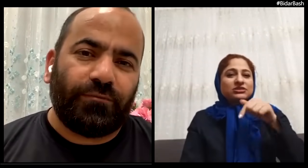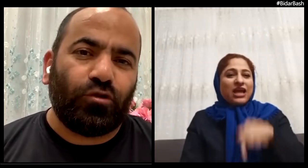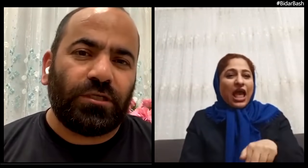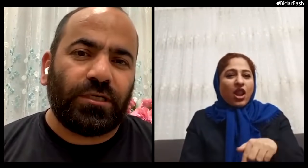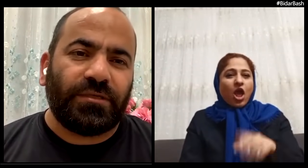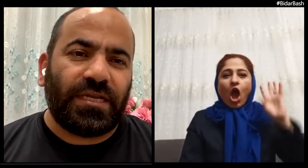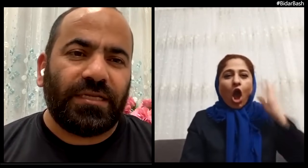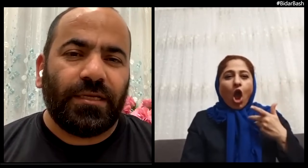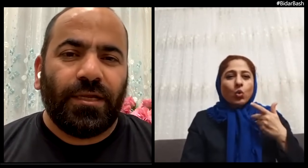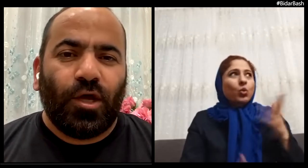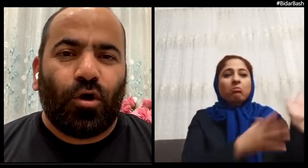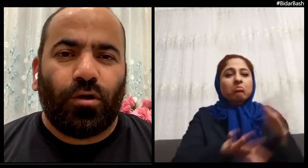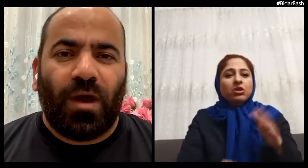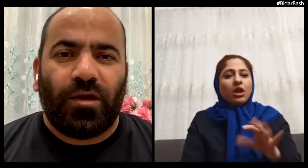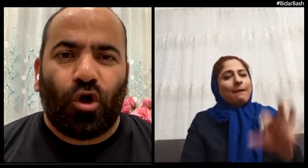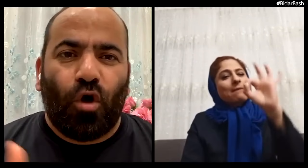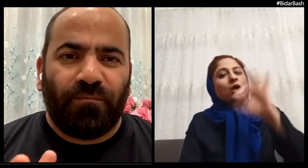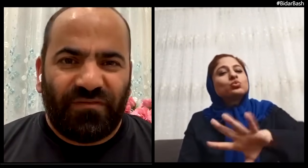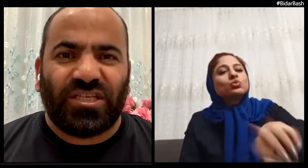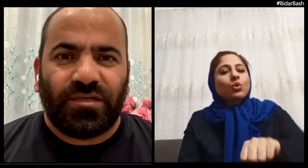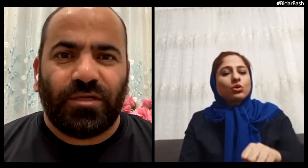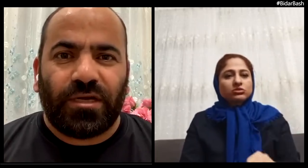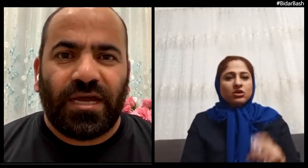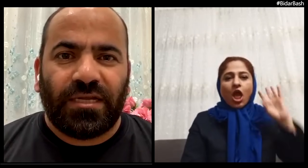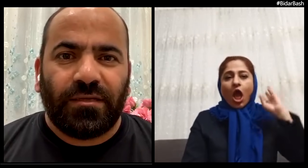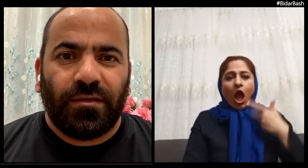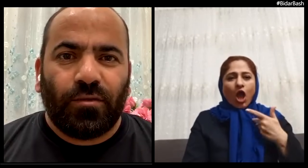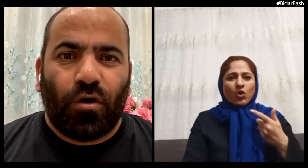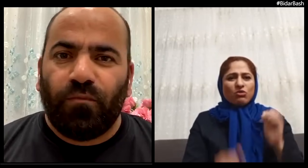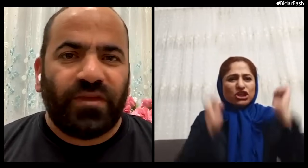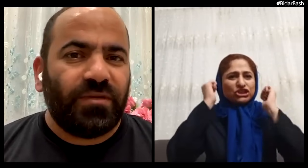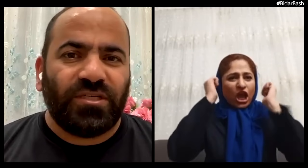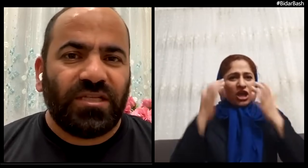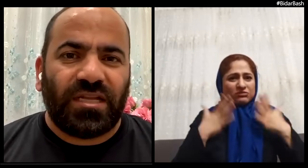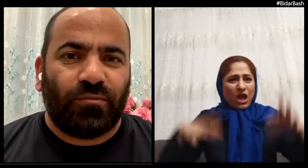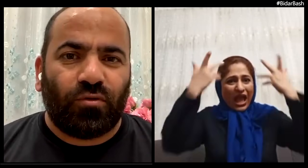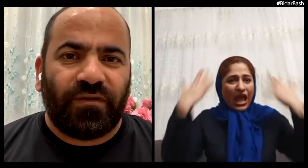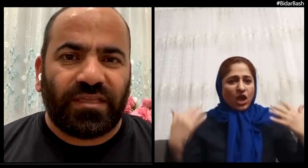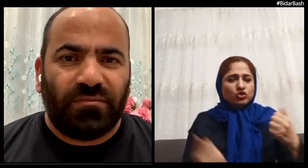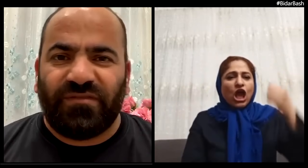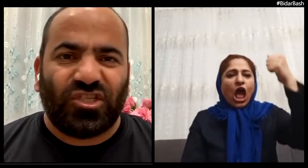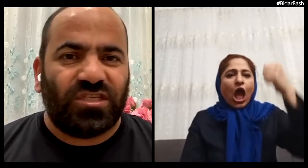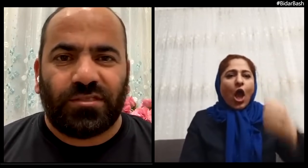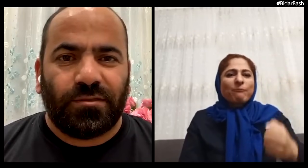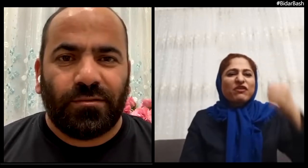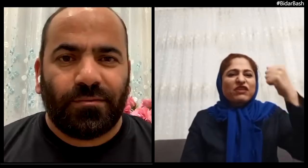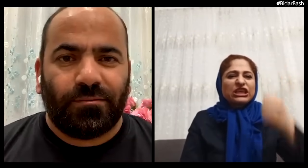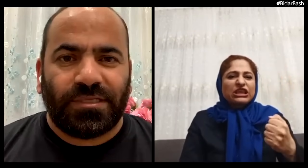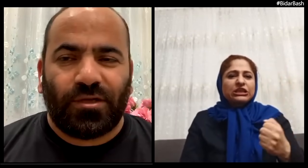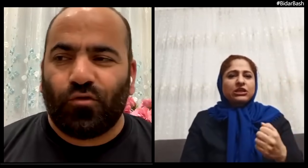میخوره دیگه، میدونید که مثلا خانوما الان آب میوه گیری میارن، خب میوه گیری به چه دردی میخوره وقتی میوهش